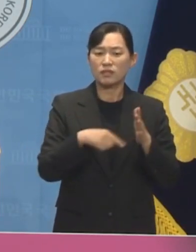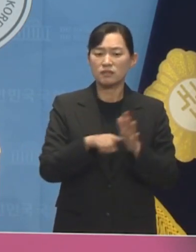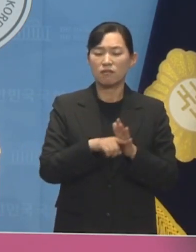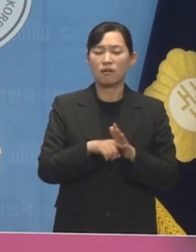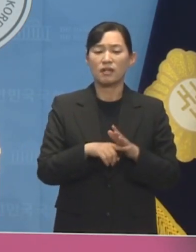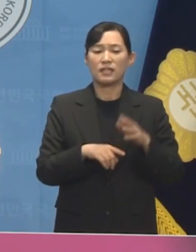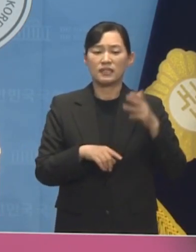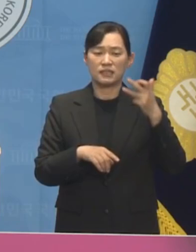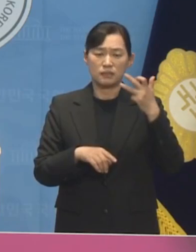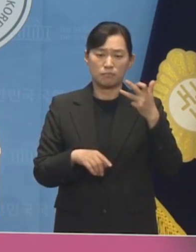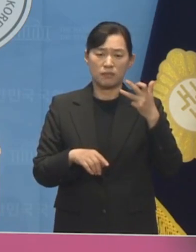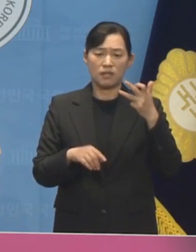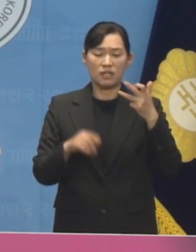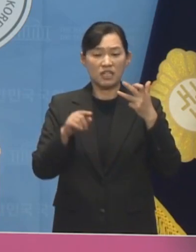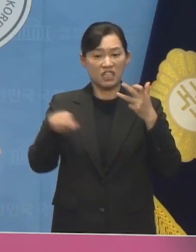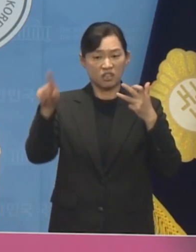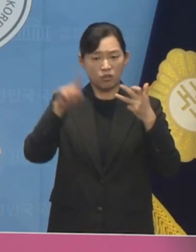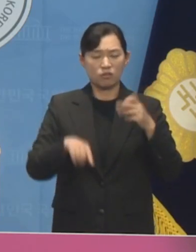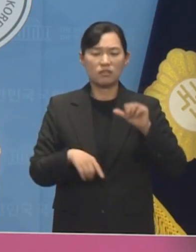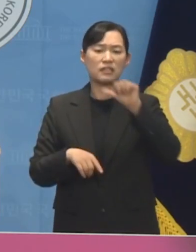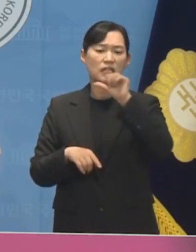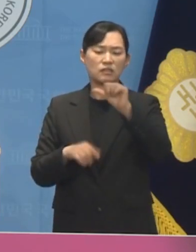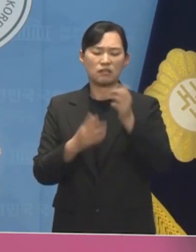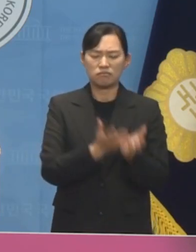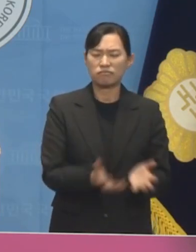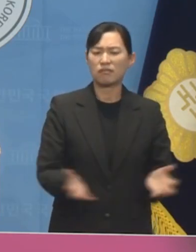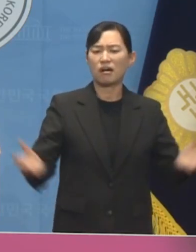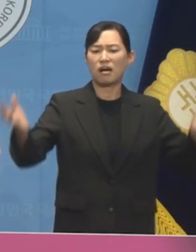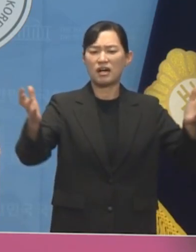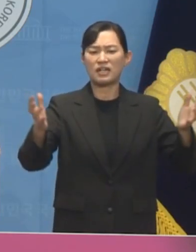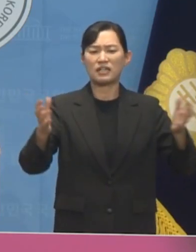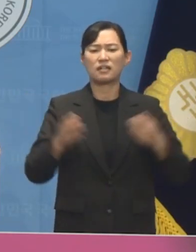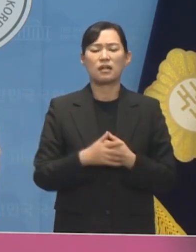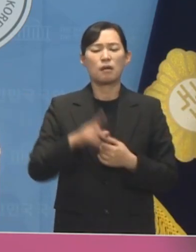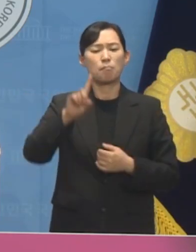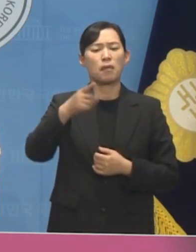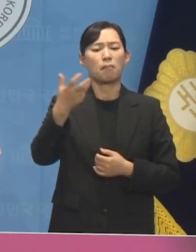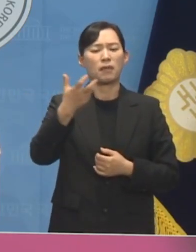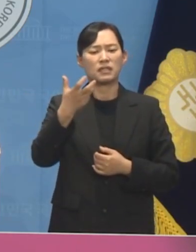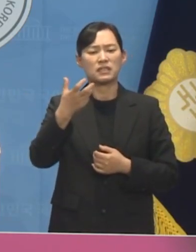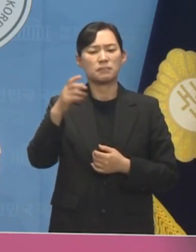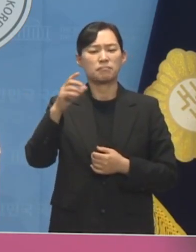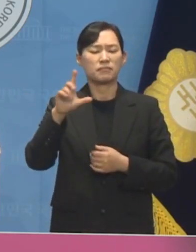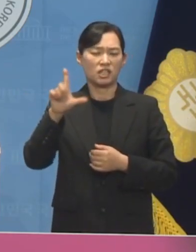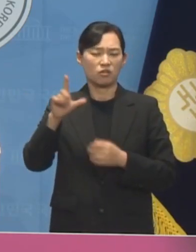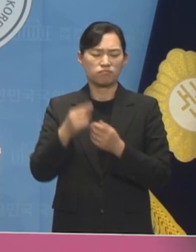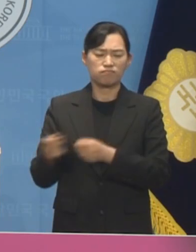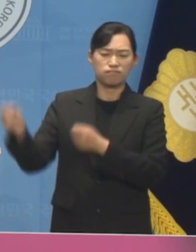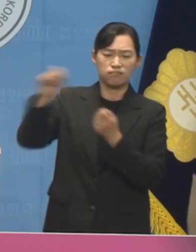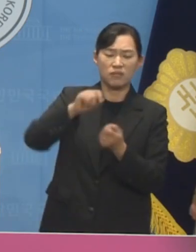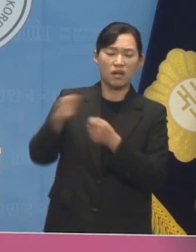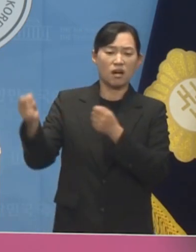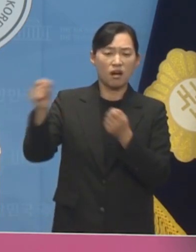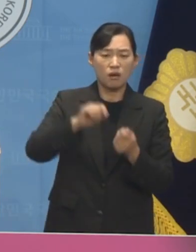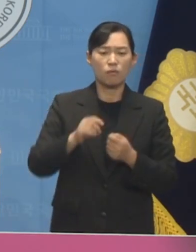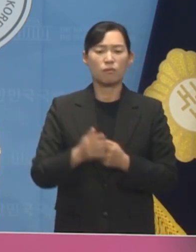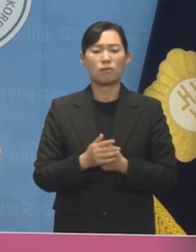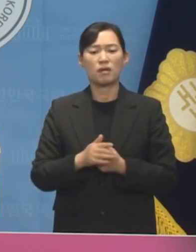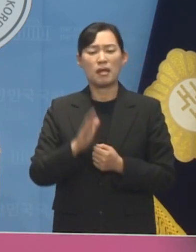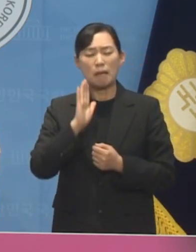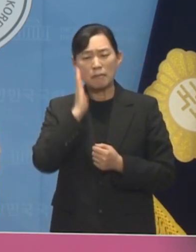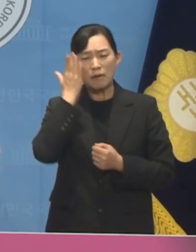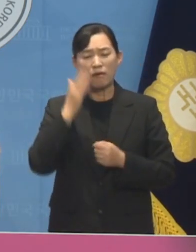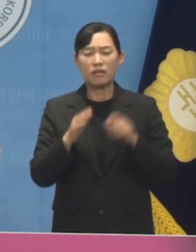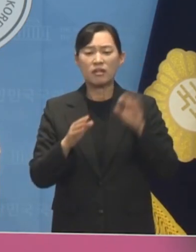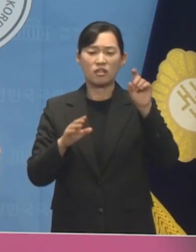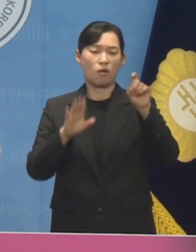18리터의 기름통을 5통씩 2개의 솥단지에 총 10통 180리터를 들어붓습니다. 통미역 5kg를 물에 불리면 10배가